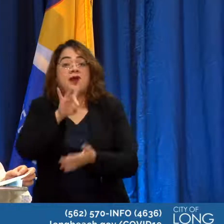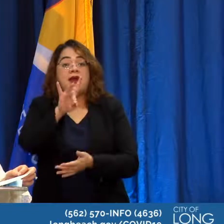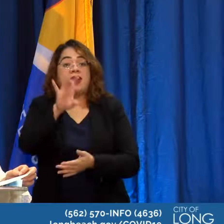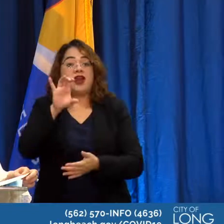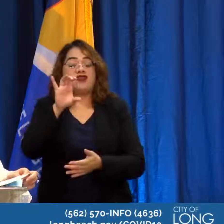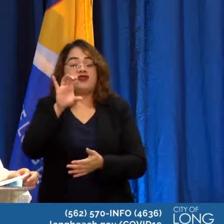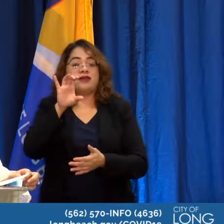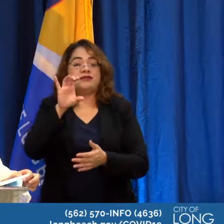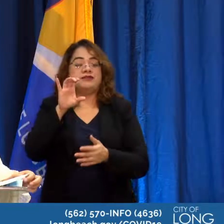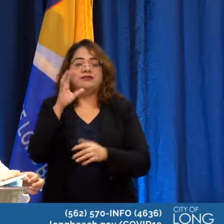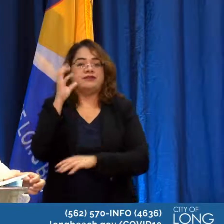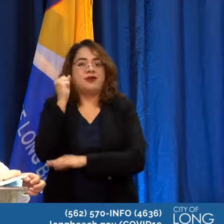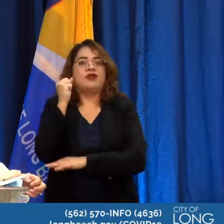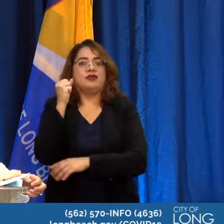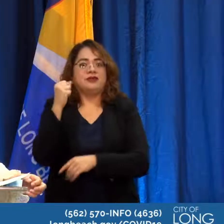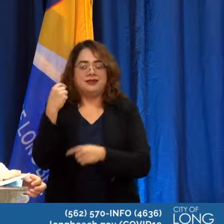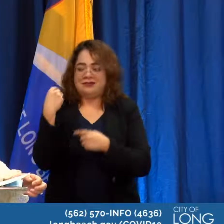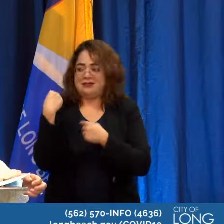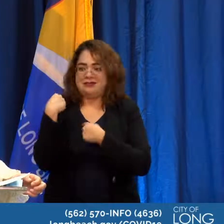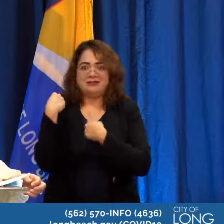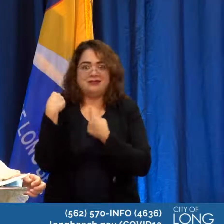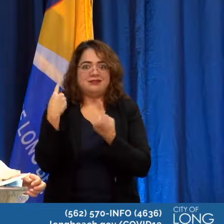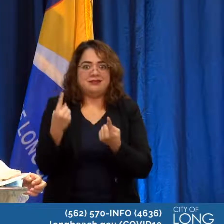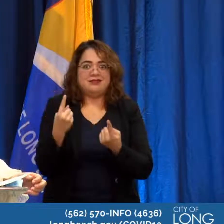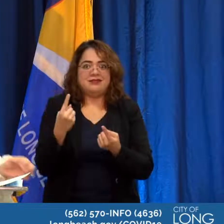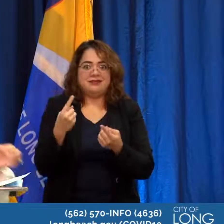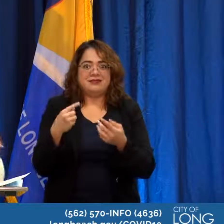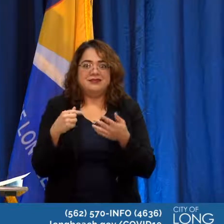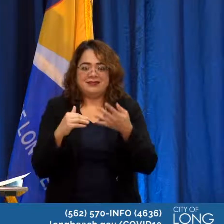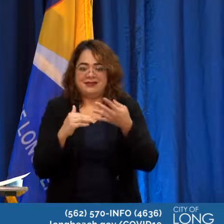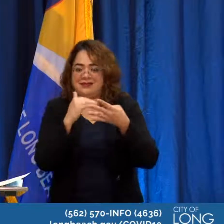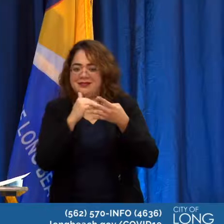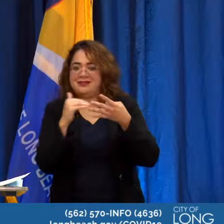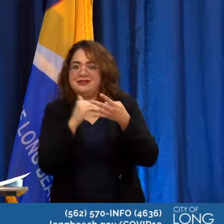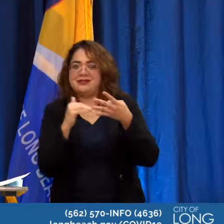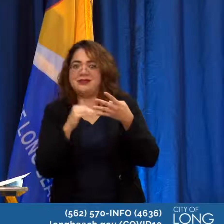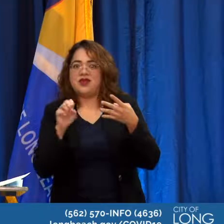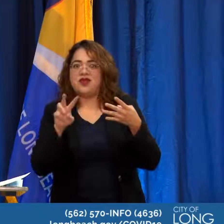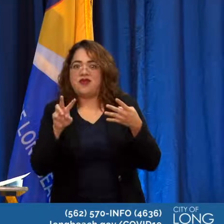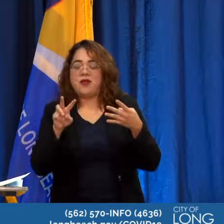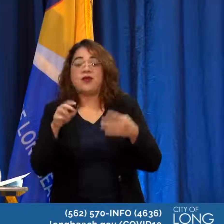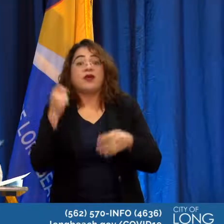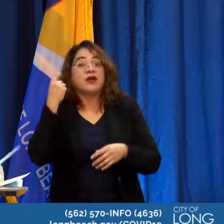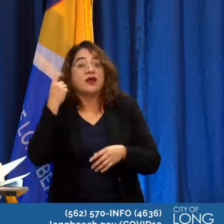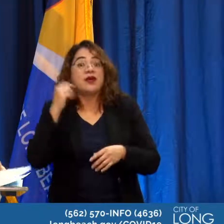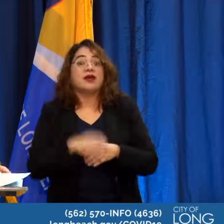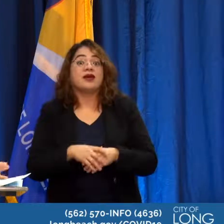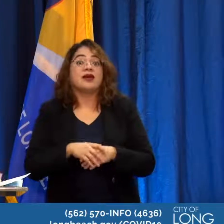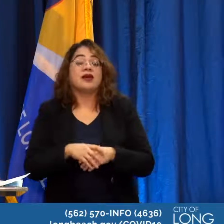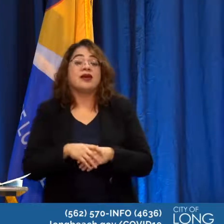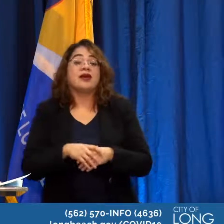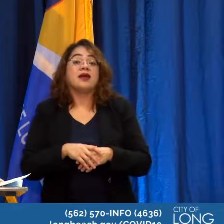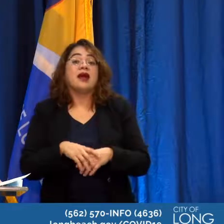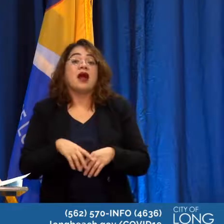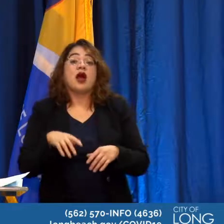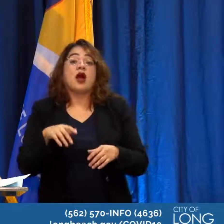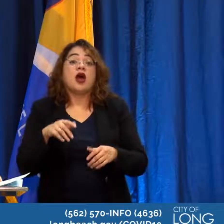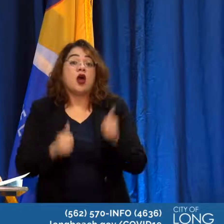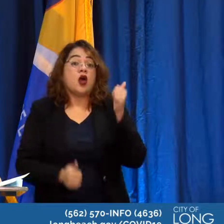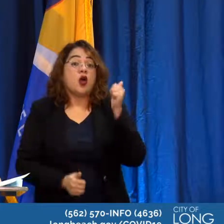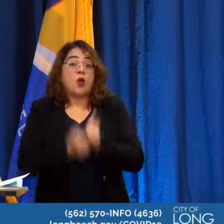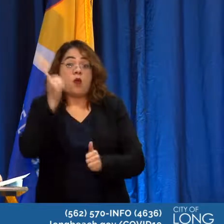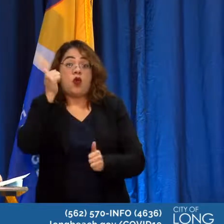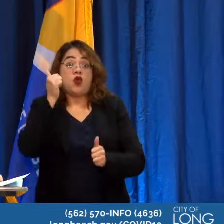pruebas entre todos nuestros sitios aquí en la ciudad de Long Beach, que es un poco menos que el número más alto de